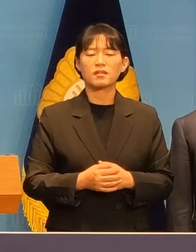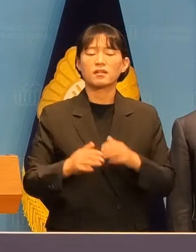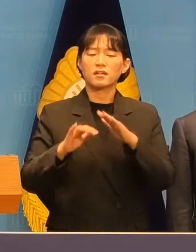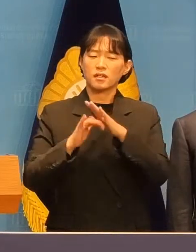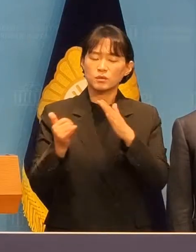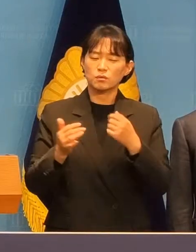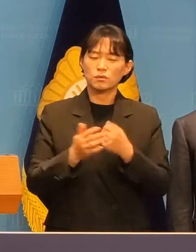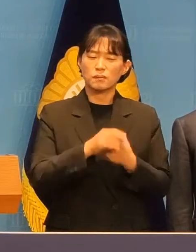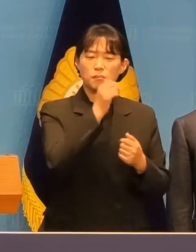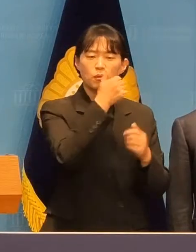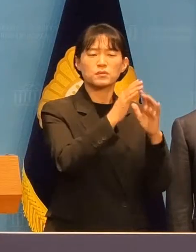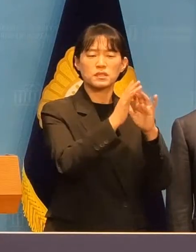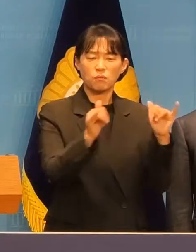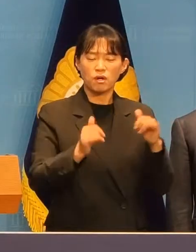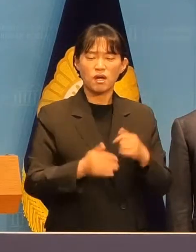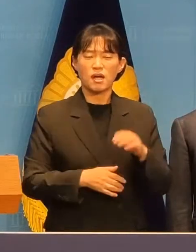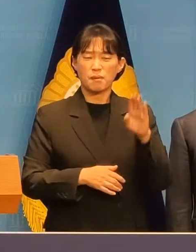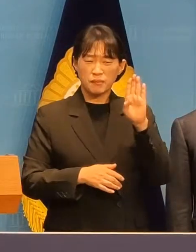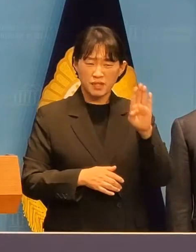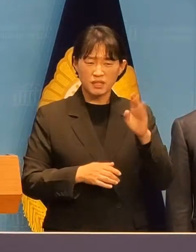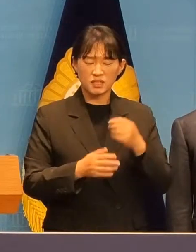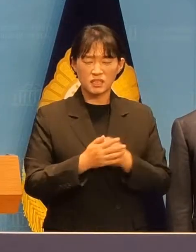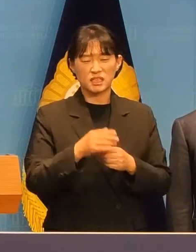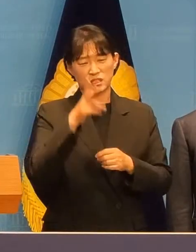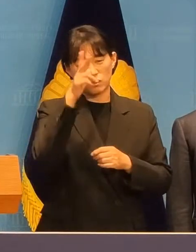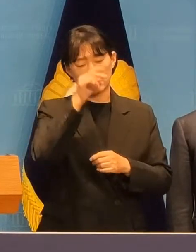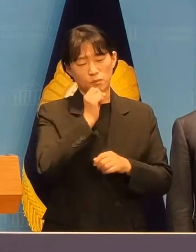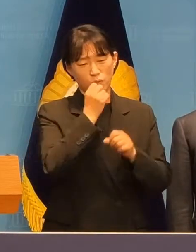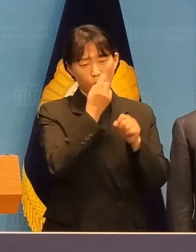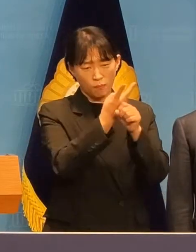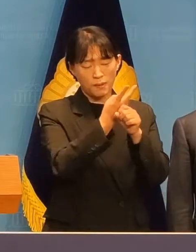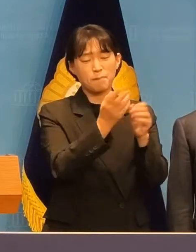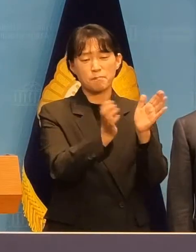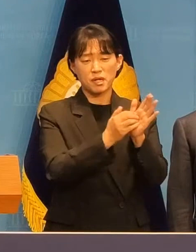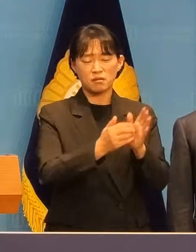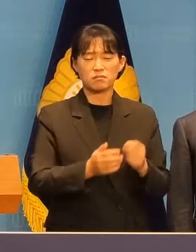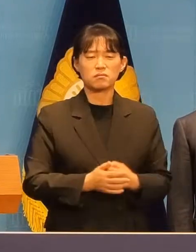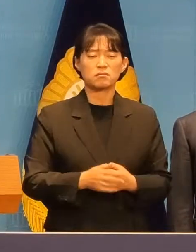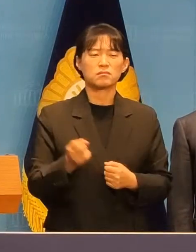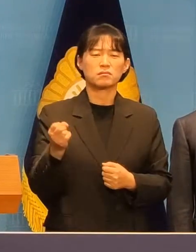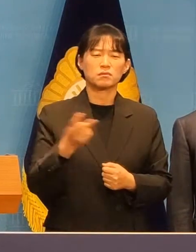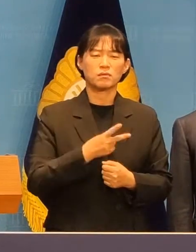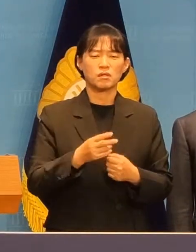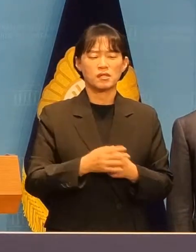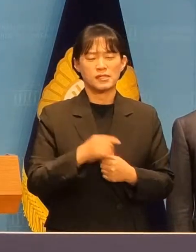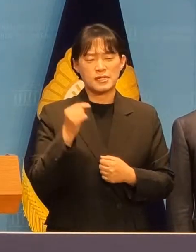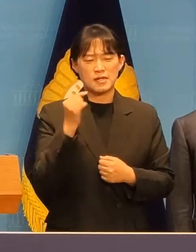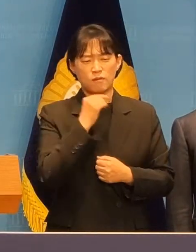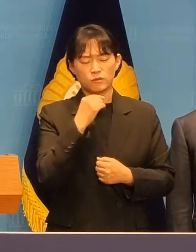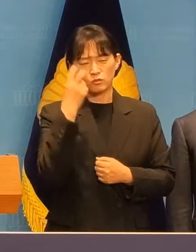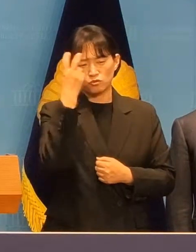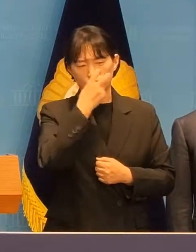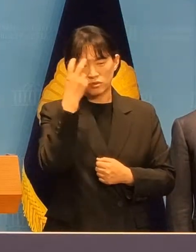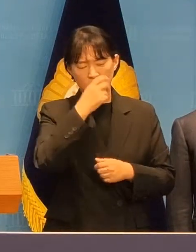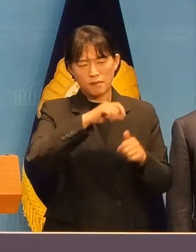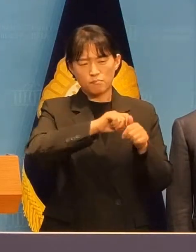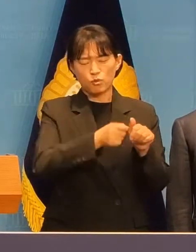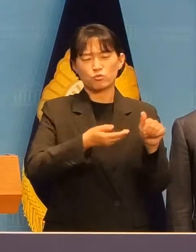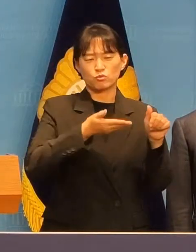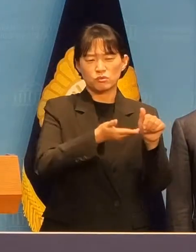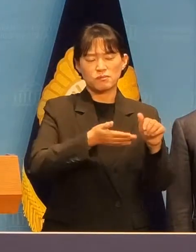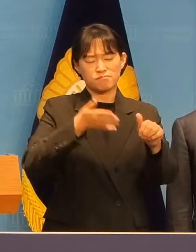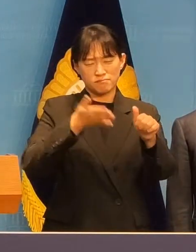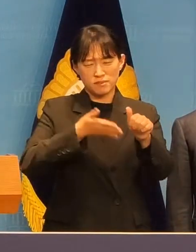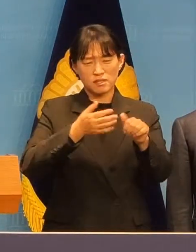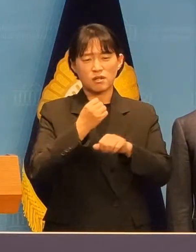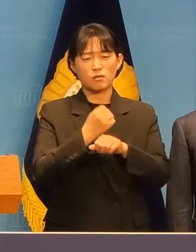유족은 변호사와 B씨를 경찰에 고발하였고 엄정 수사와 처벌을 촉구하며